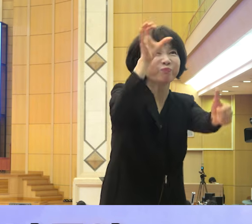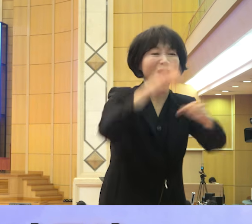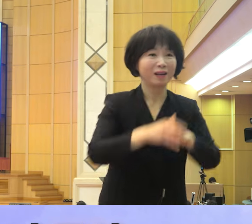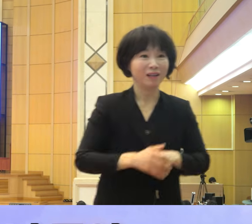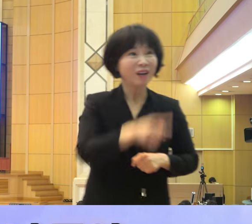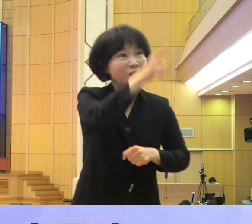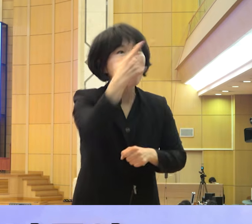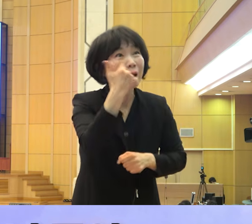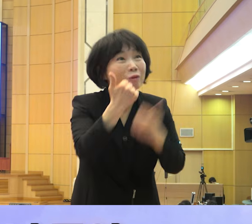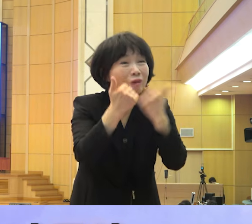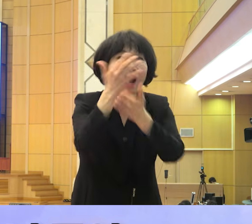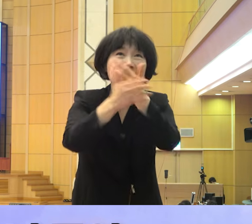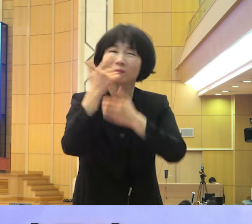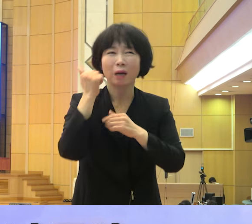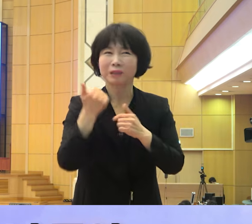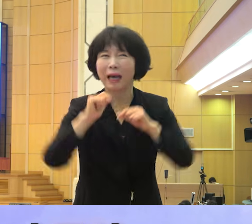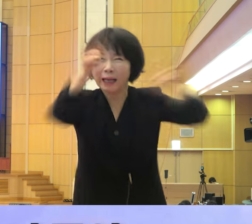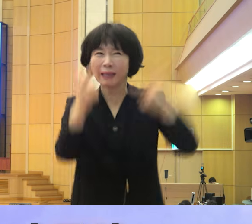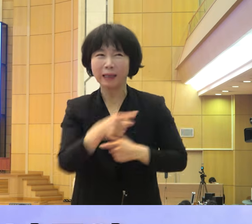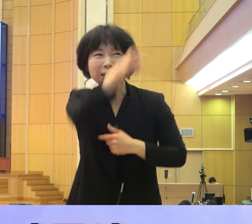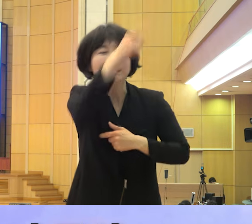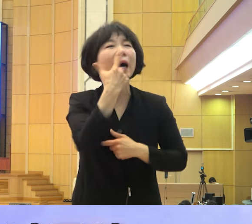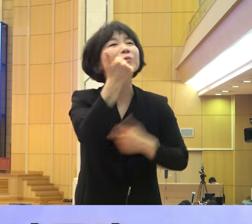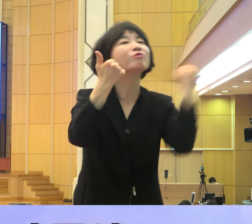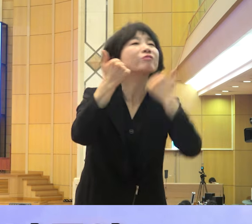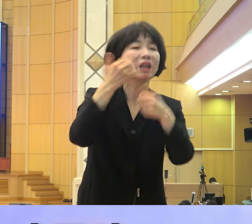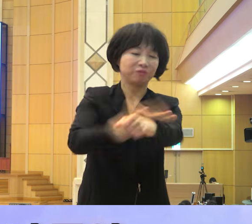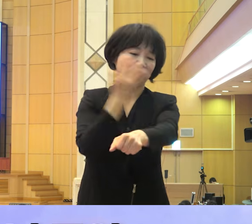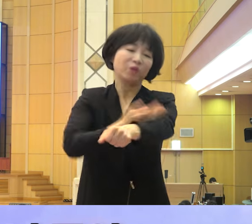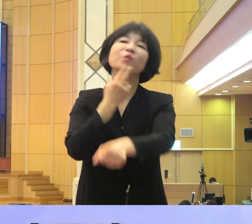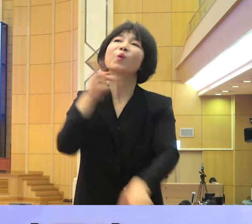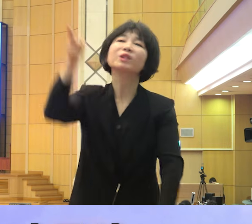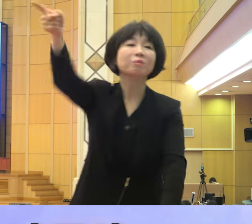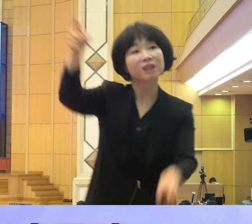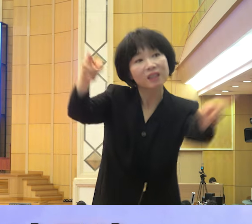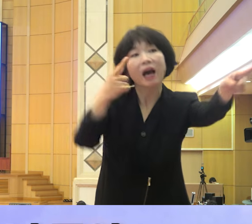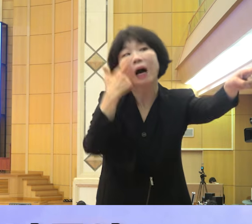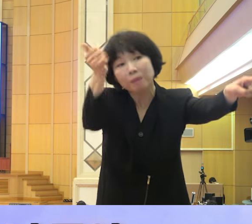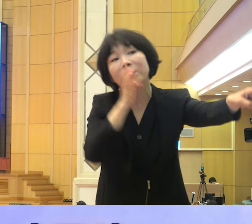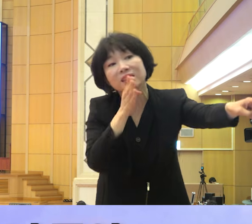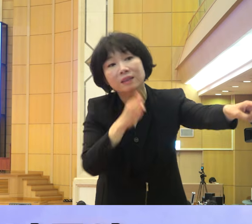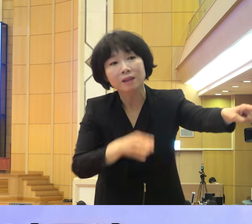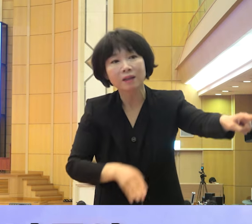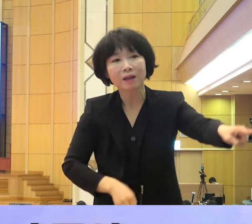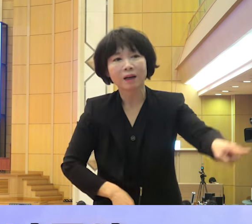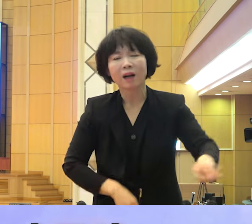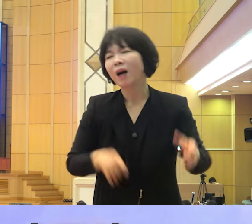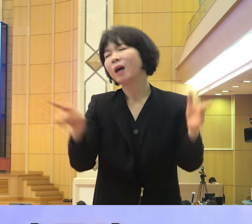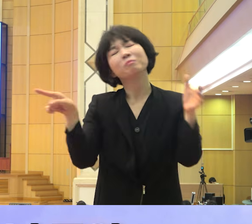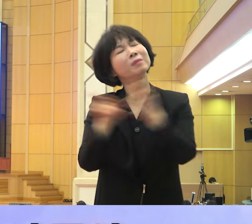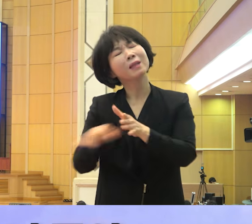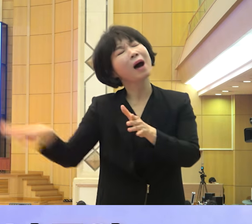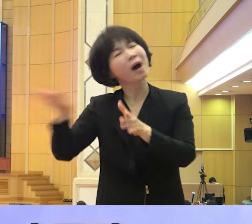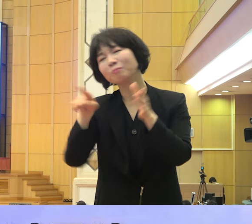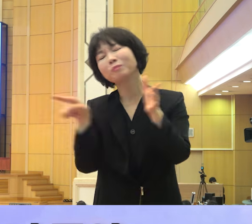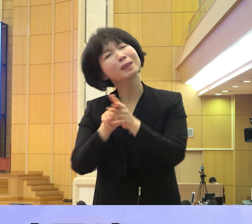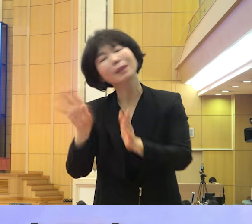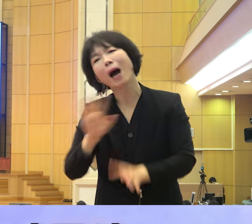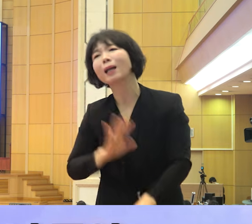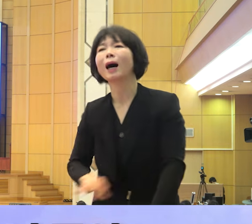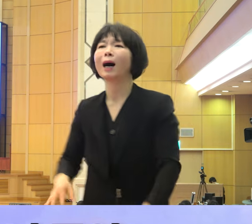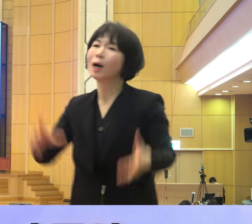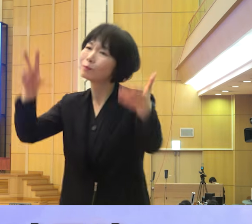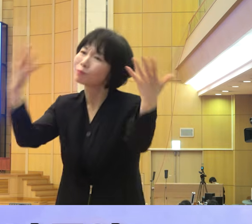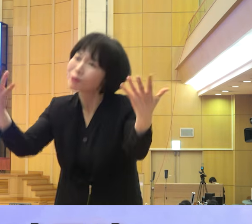그러면서 그냥 예수님을 막 핍박하는 거죠. 요셉의 아들 예수가 아니냐, 그 부모를, 이 말은